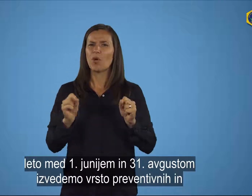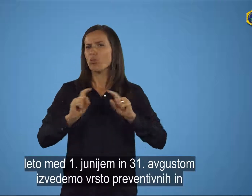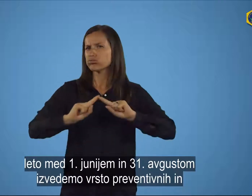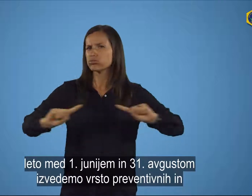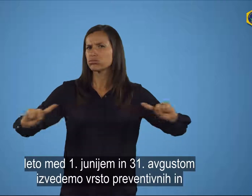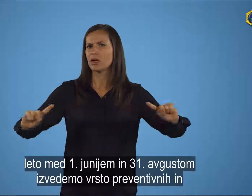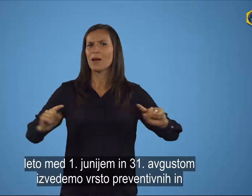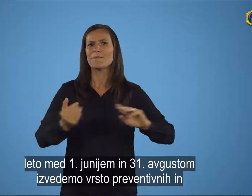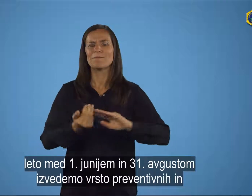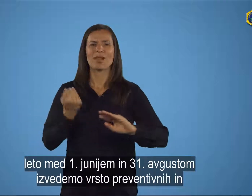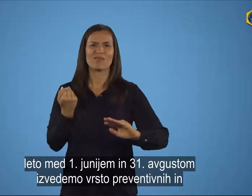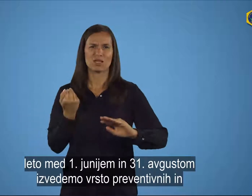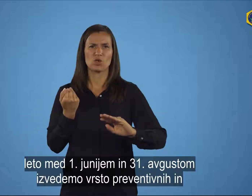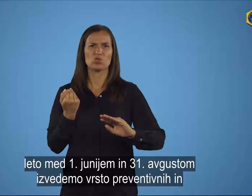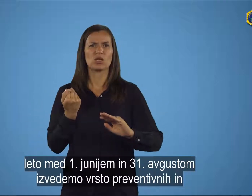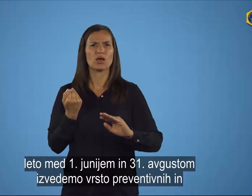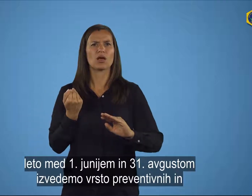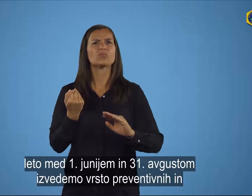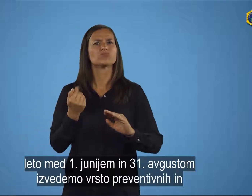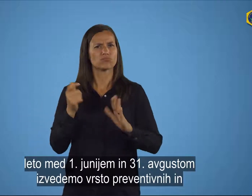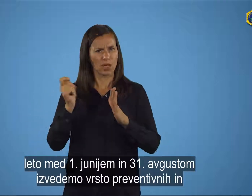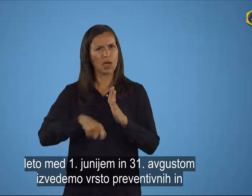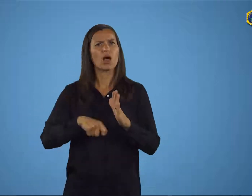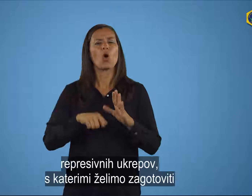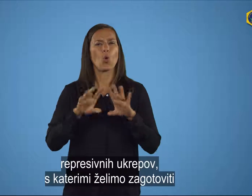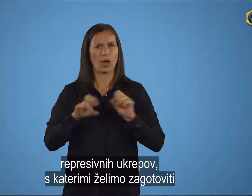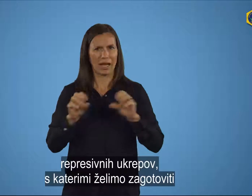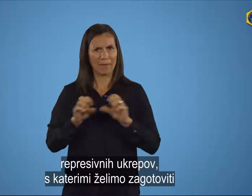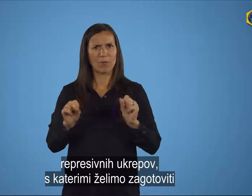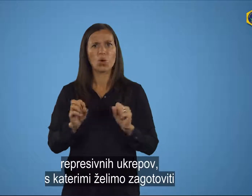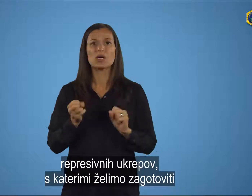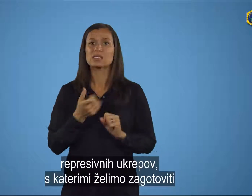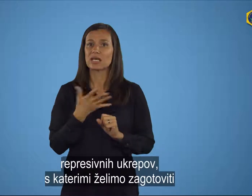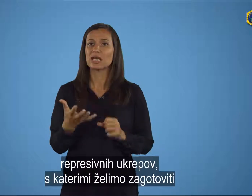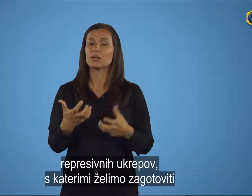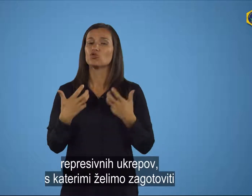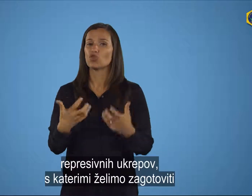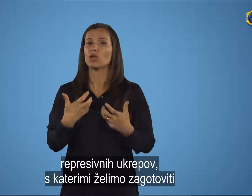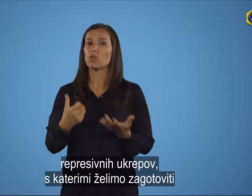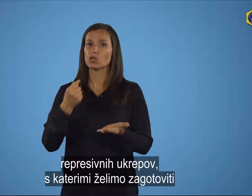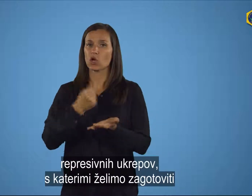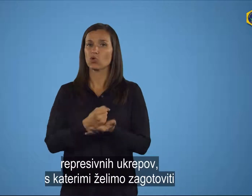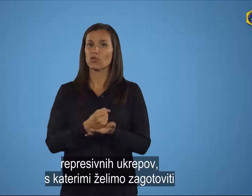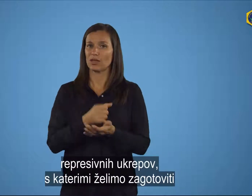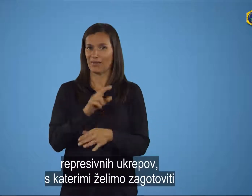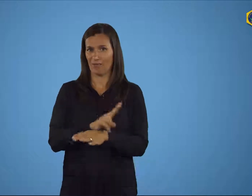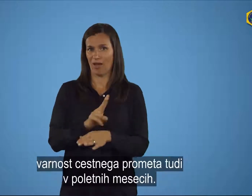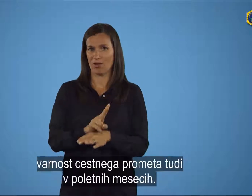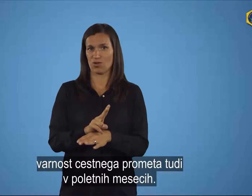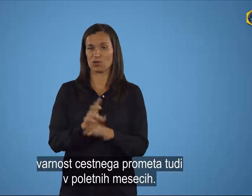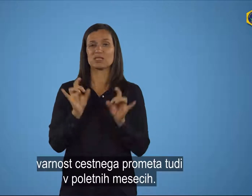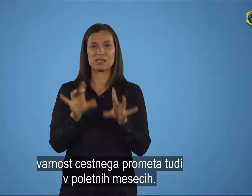in represivnih ukrepov, s katerimi želimo zagotoviti varnost cestnega prometa tudi v poletnih